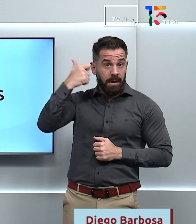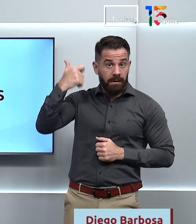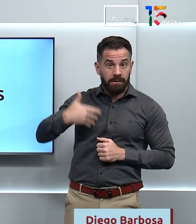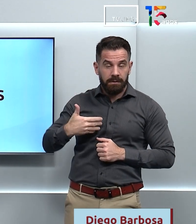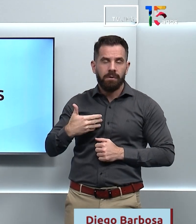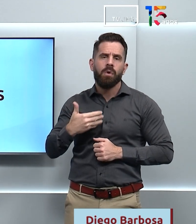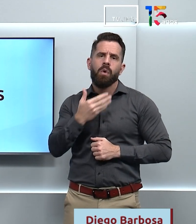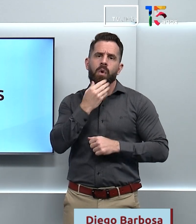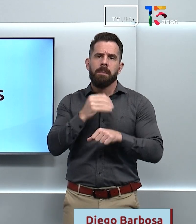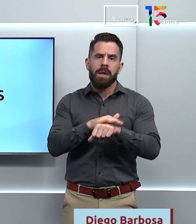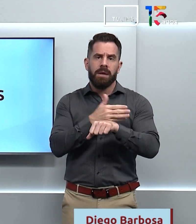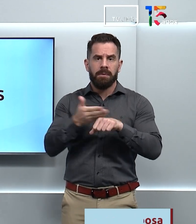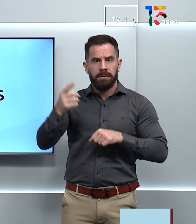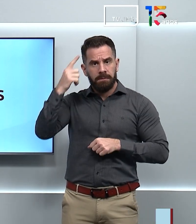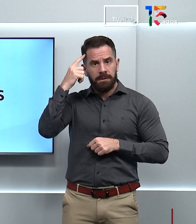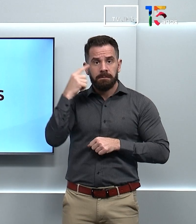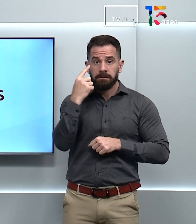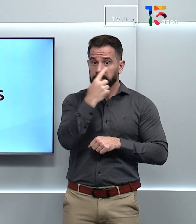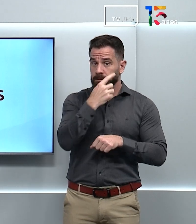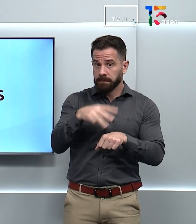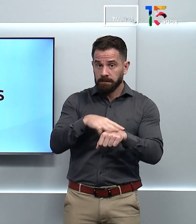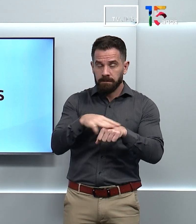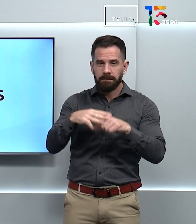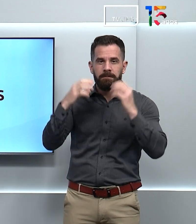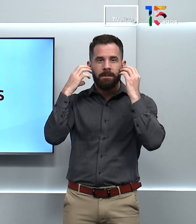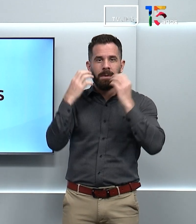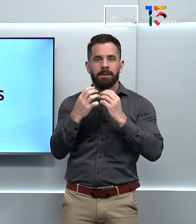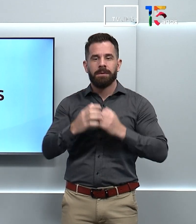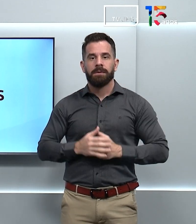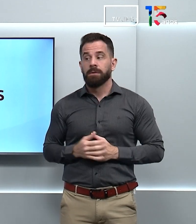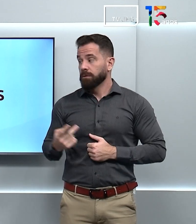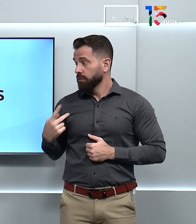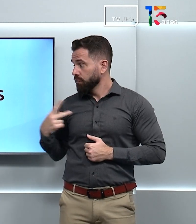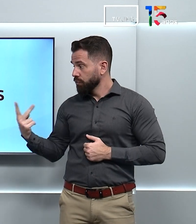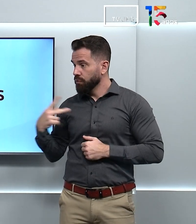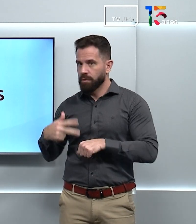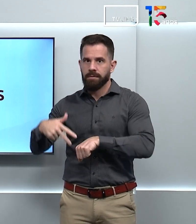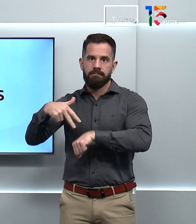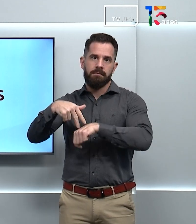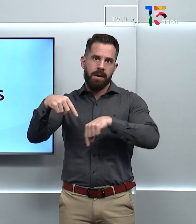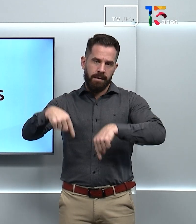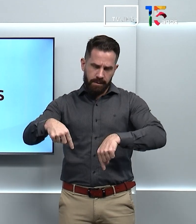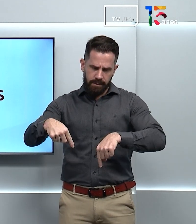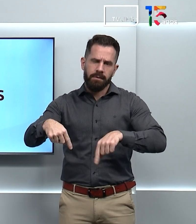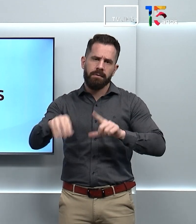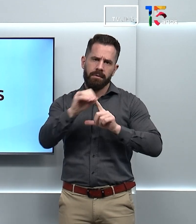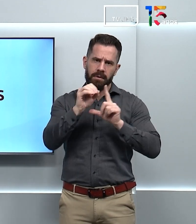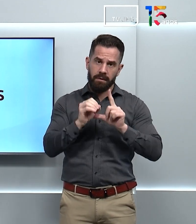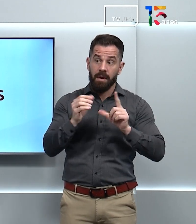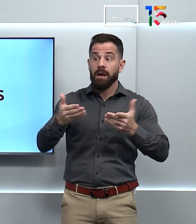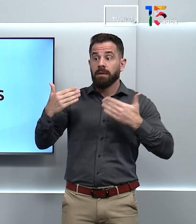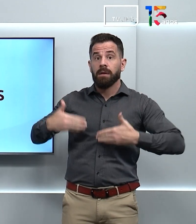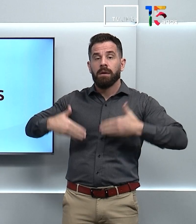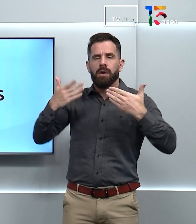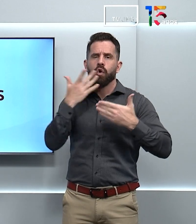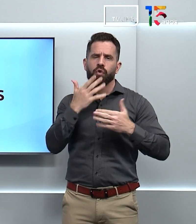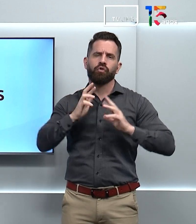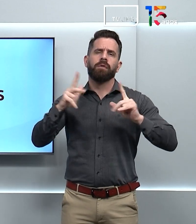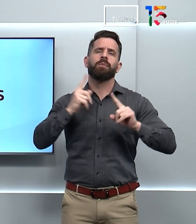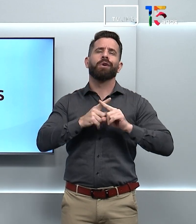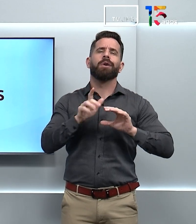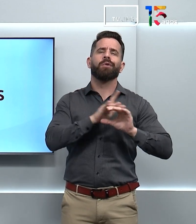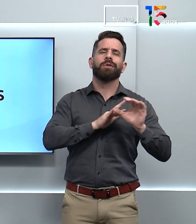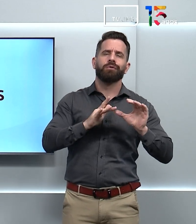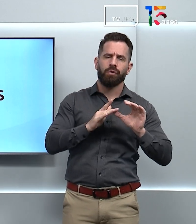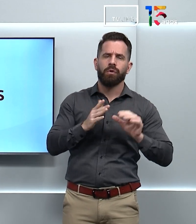um homem de pele clara, com cabelos e olhos castanhos e barba cheia. Nós dois estamos de pé e atrás está o cenário do Conexões, em tons